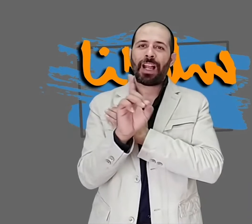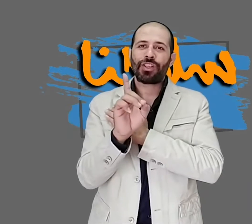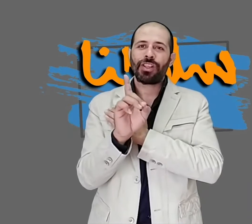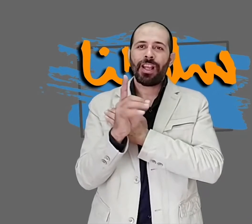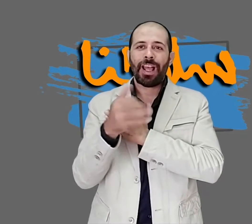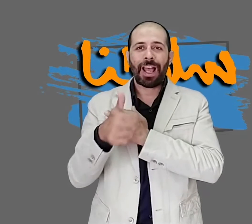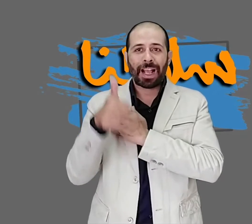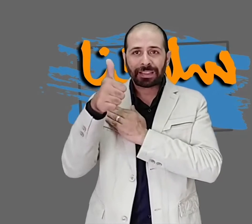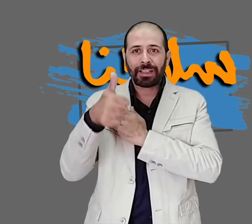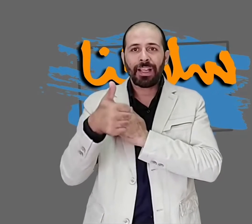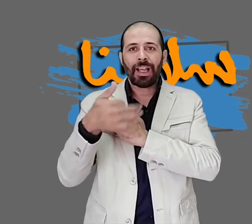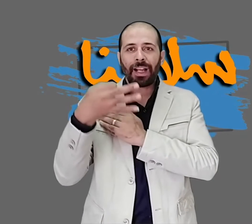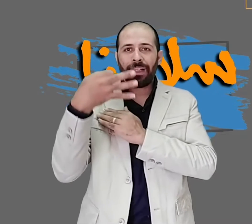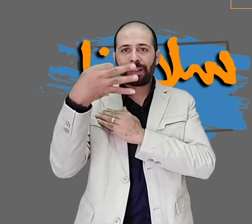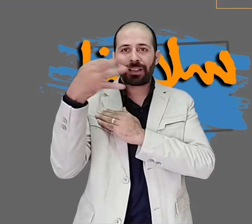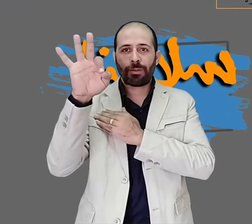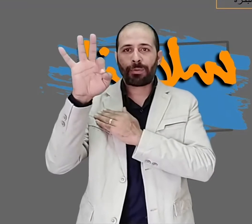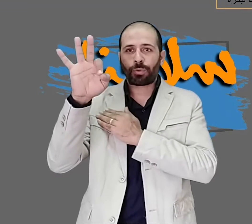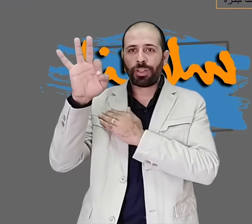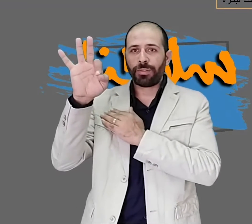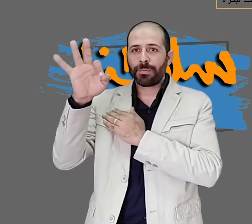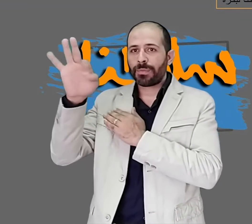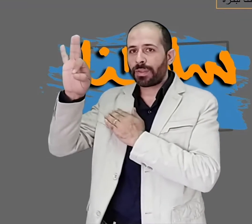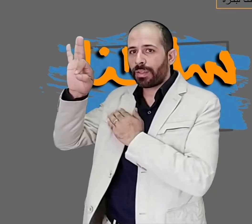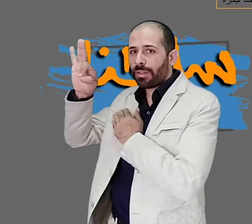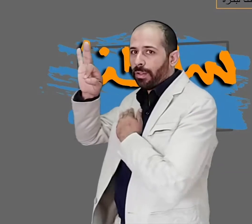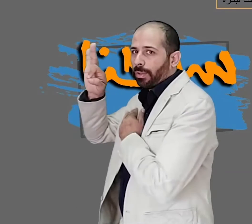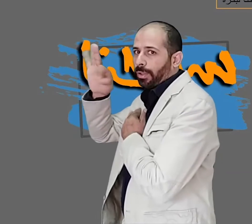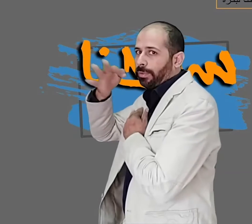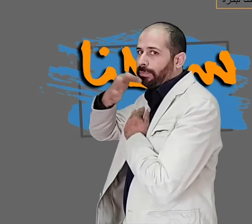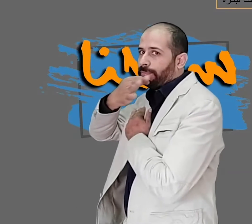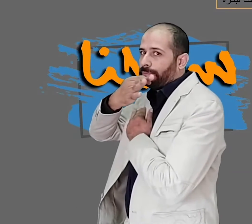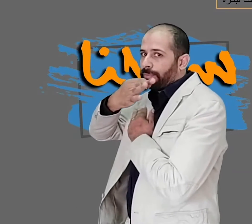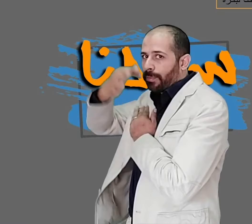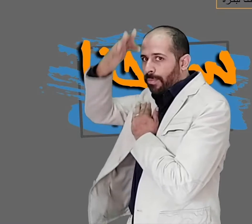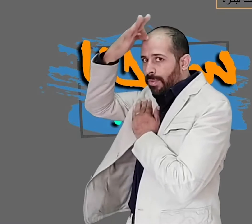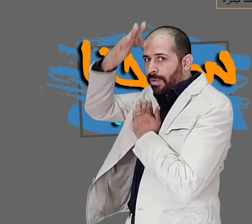ينفعش. أحسن أخلي الثلاث صوابع مفتوحين، أهو كده أهو،